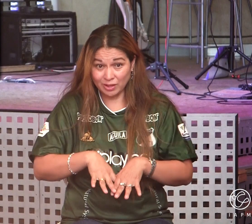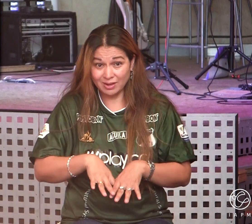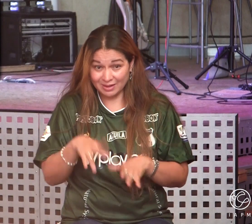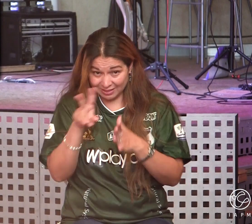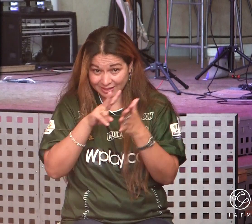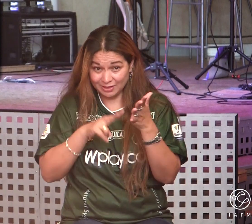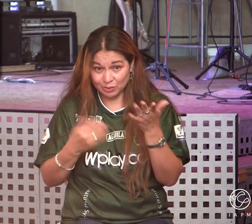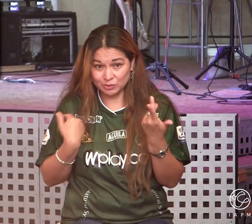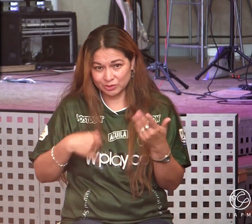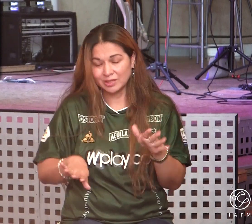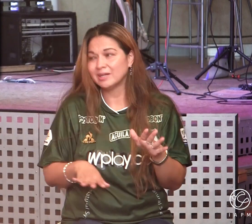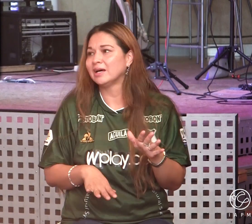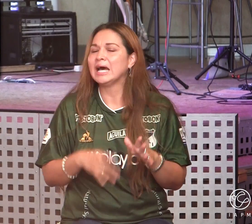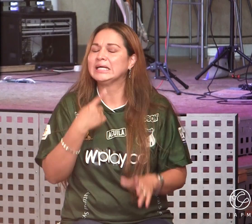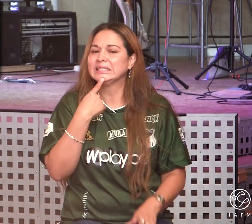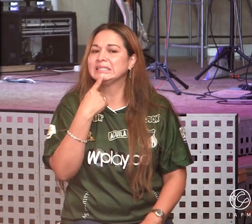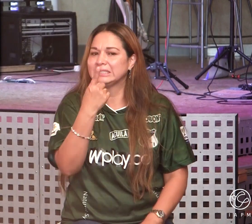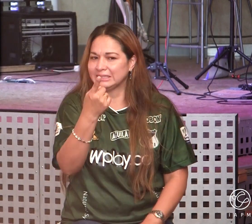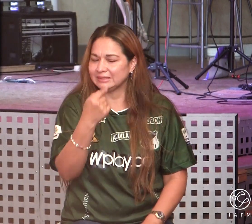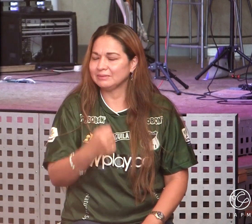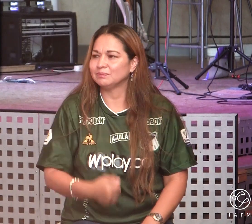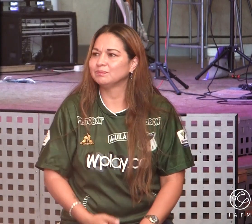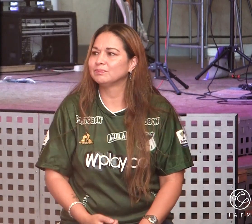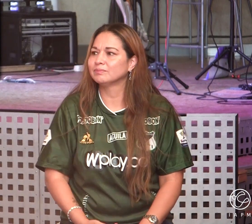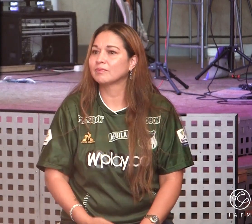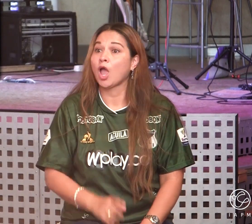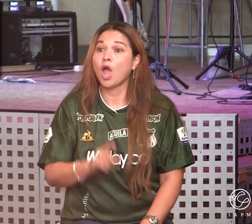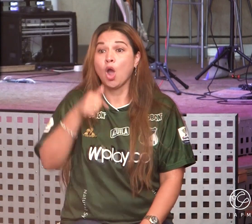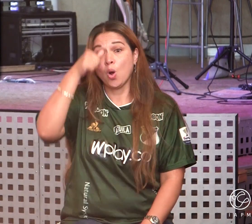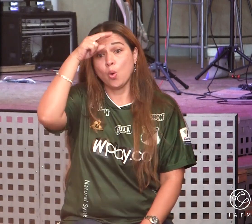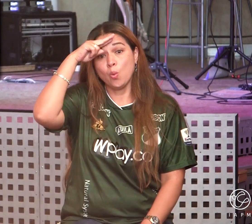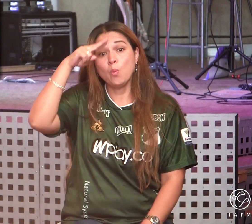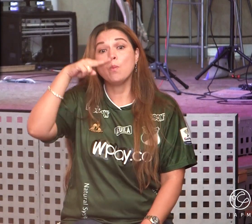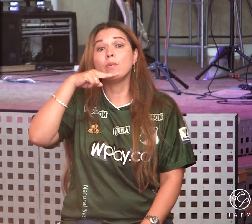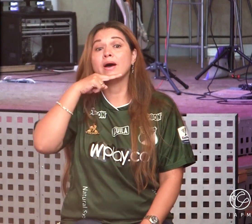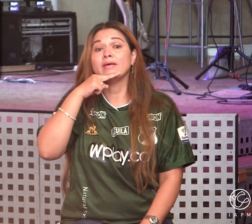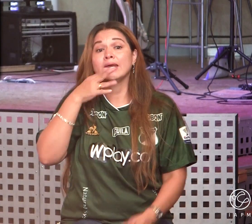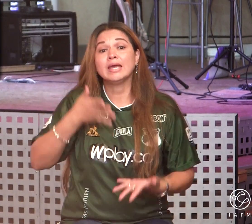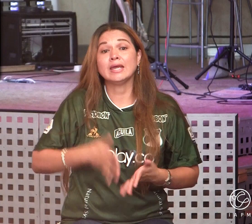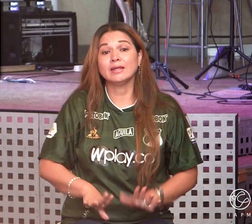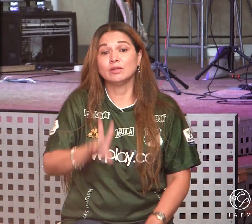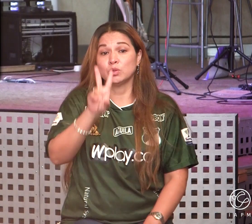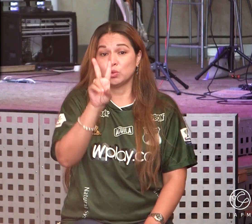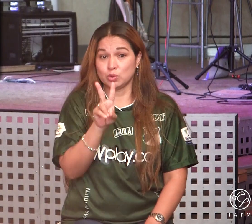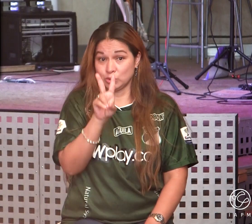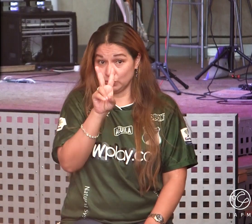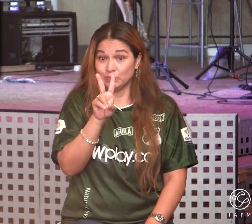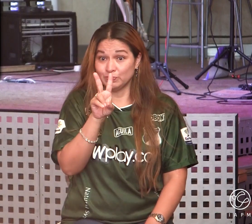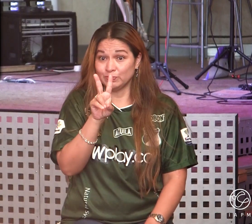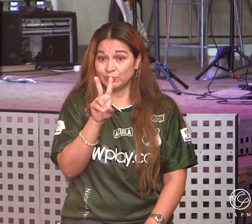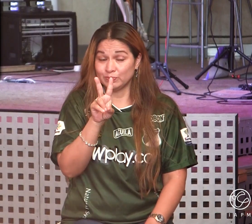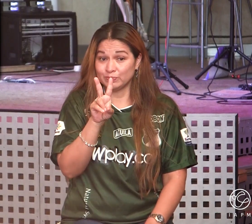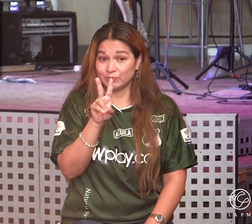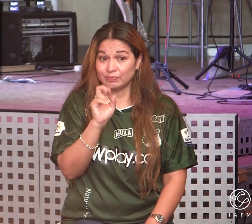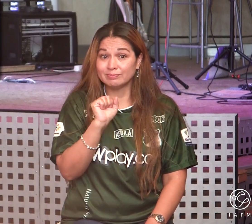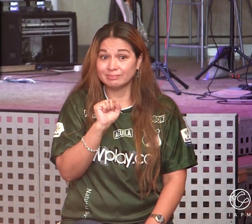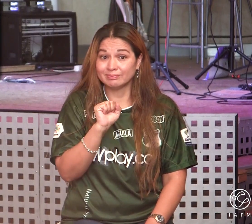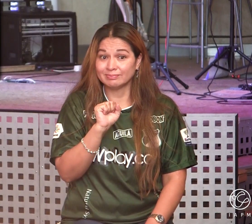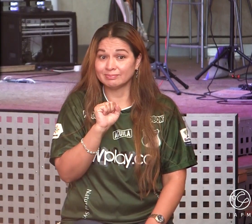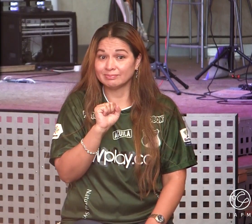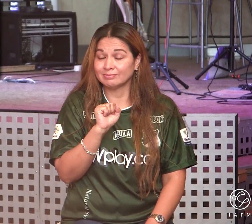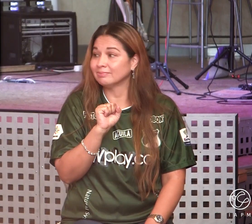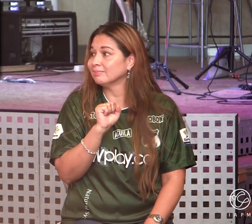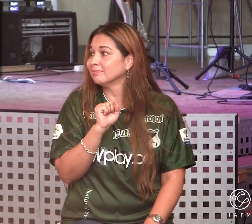la parábola, comienza hablando de esta manera: un padre tenía 2 hijos. Nosotros decidimos